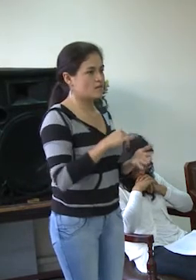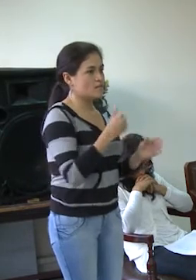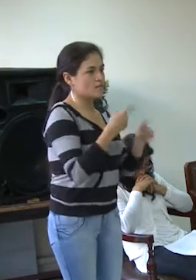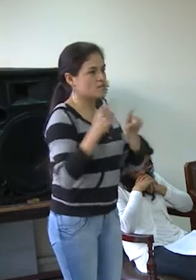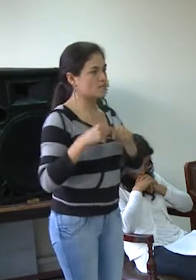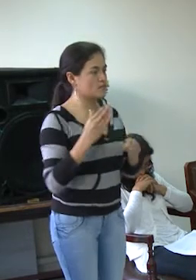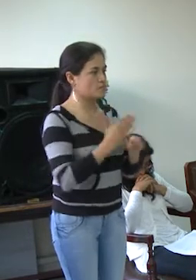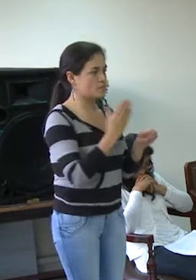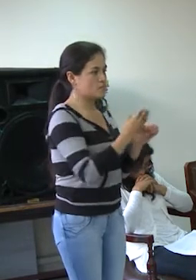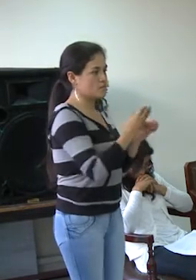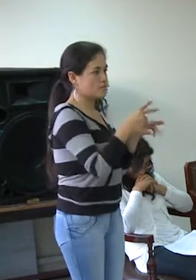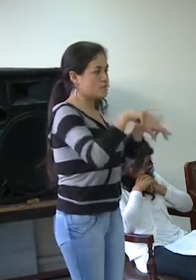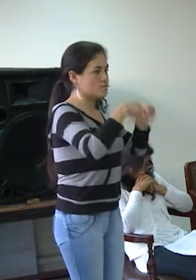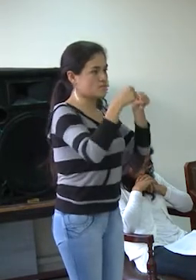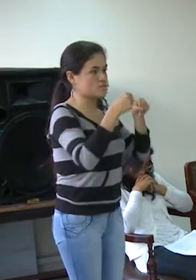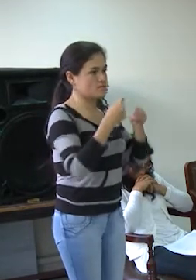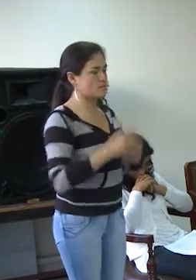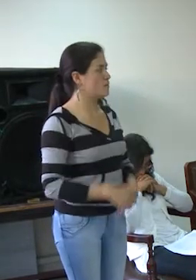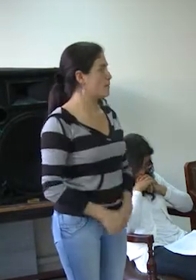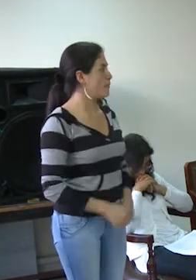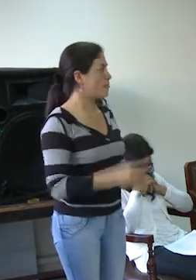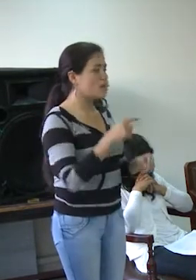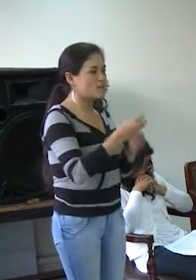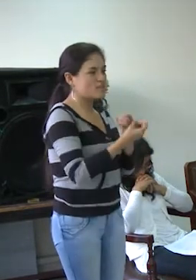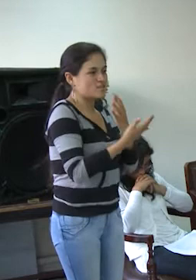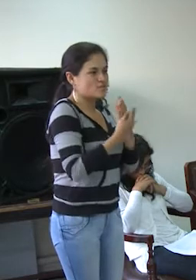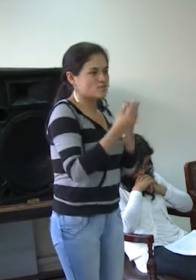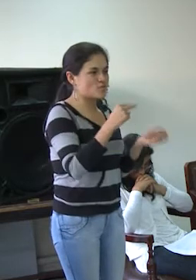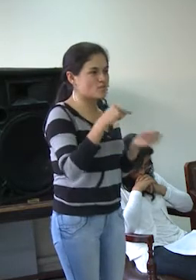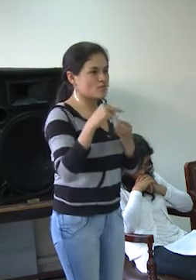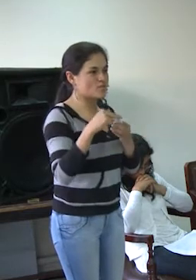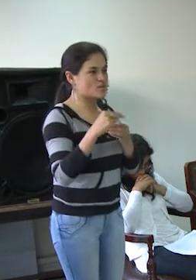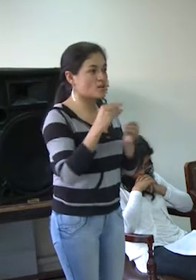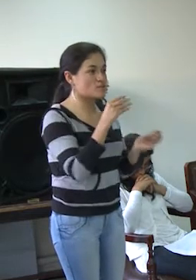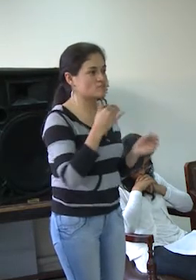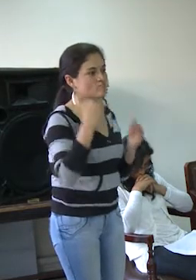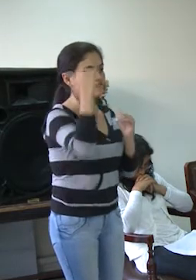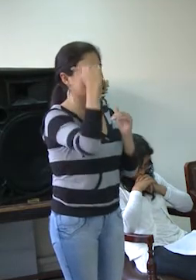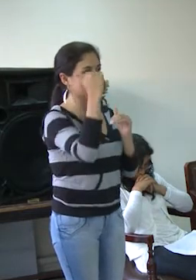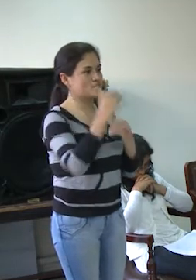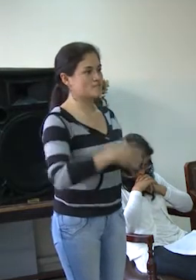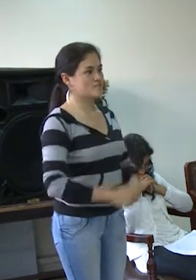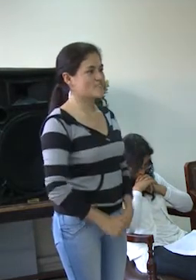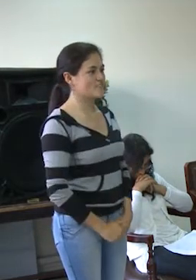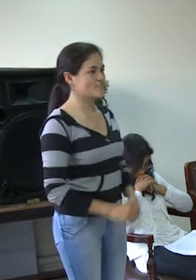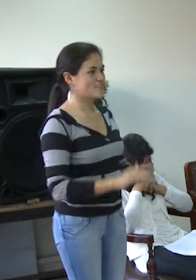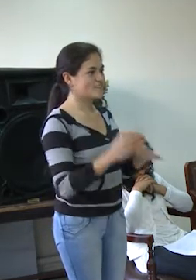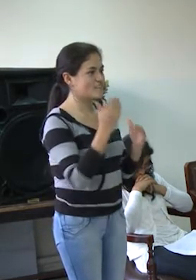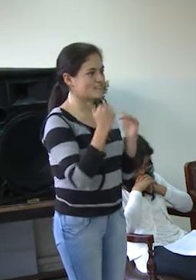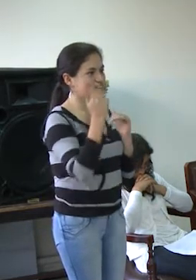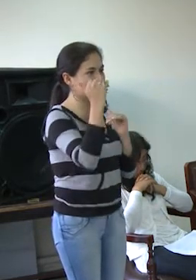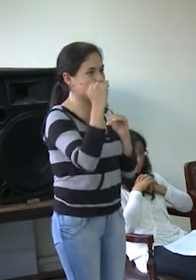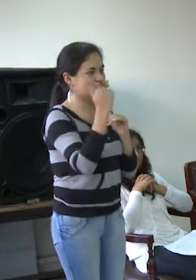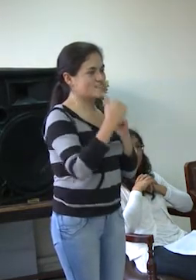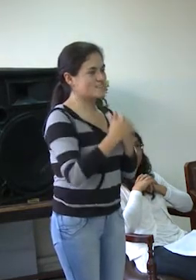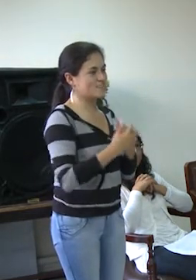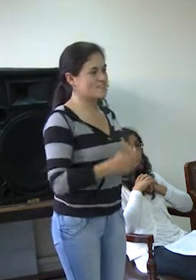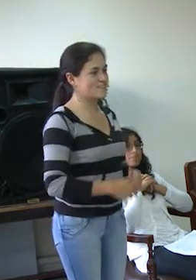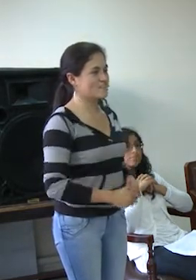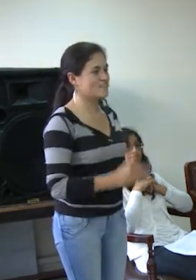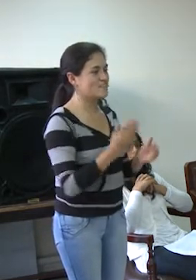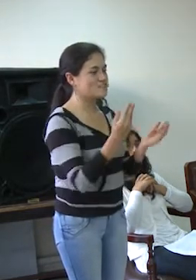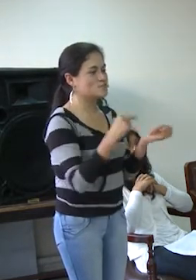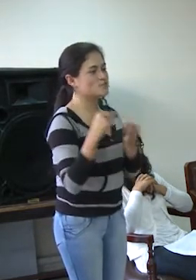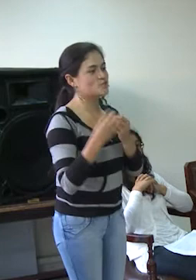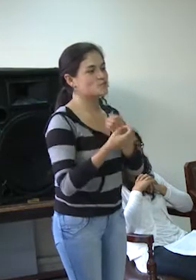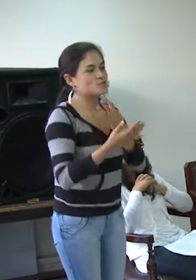construcción androcéntrica del conocimiento. Una estructura de educación superior que no encuentra correspondencia con la estructura laboral y ocupacional del